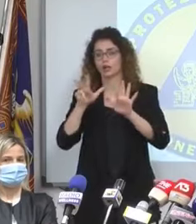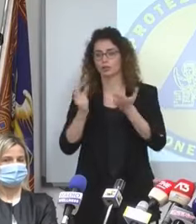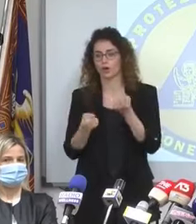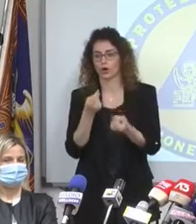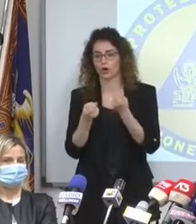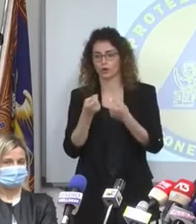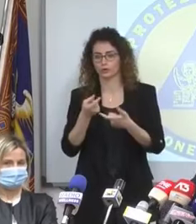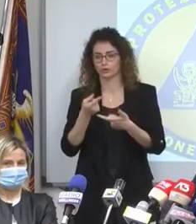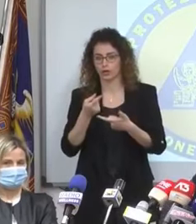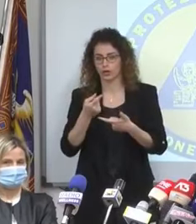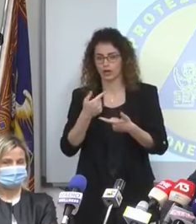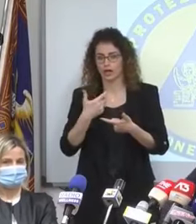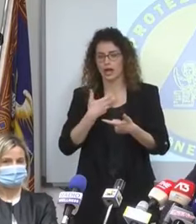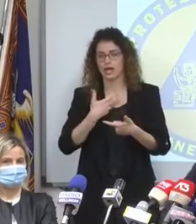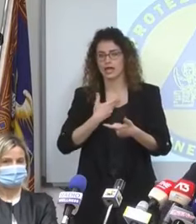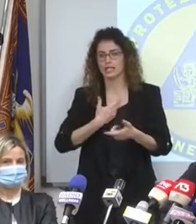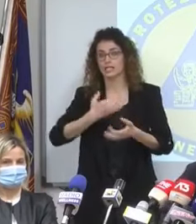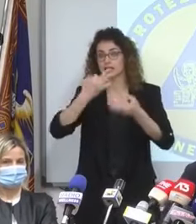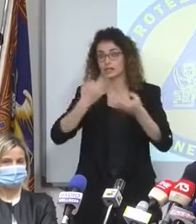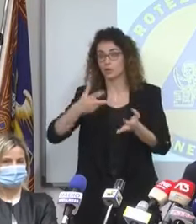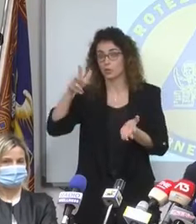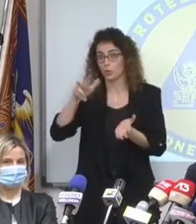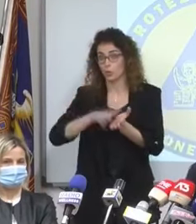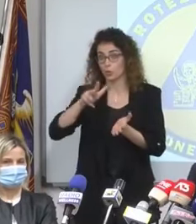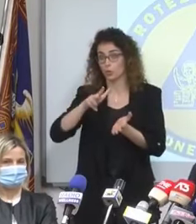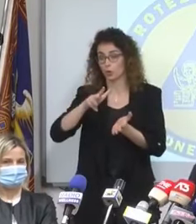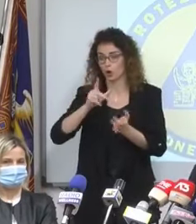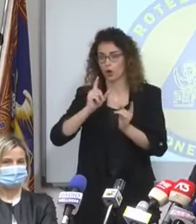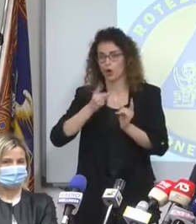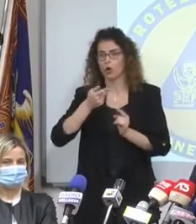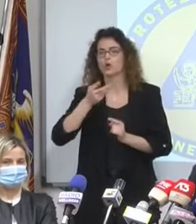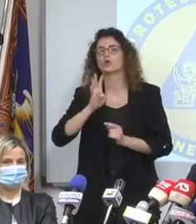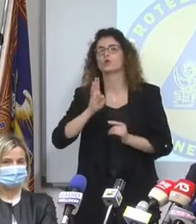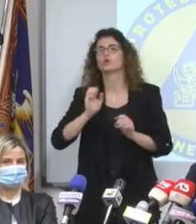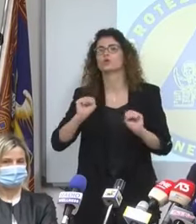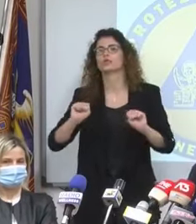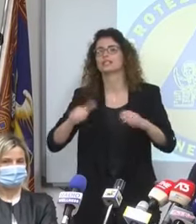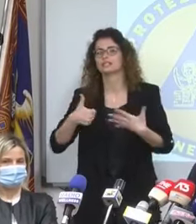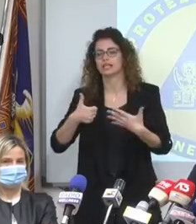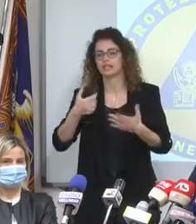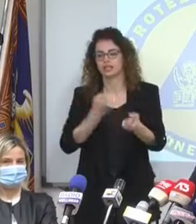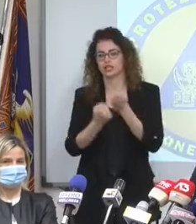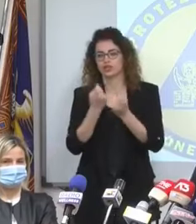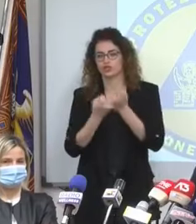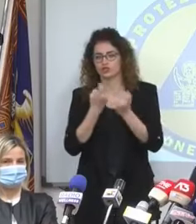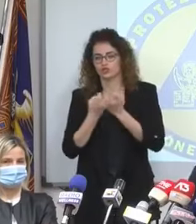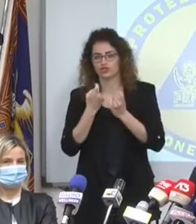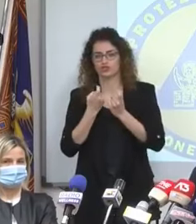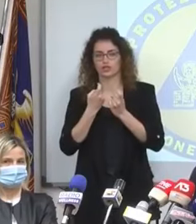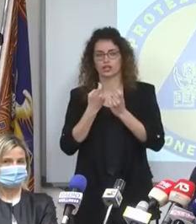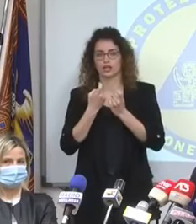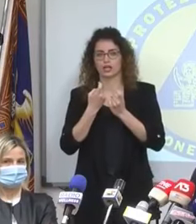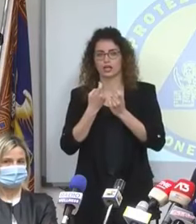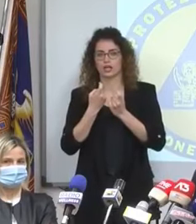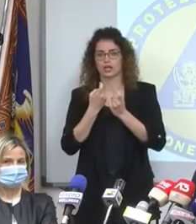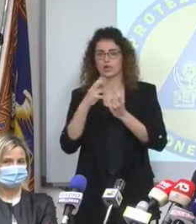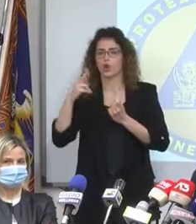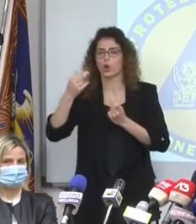quali 16 accertati come, diciamo, riconducibili a delle trombosi venose profonde cerebrali